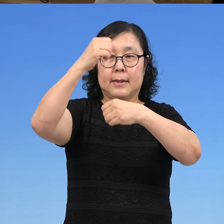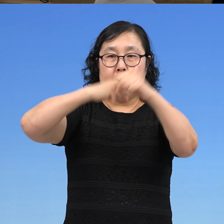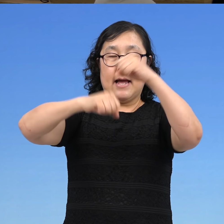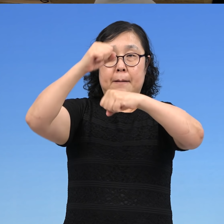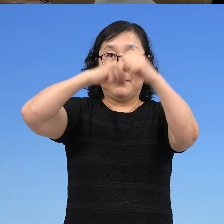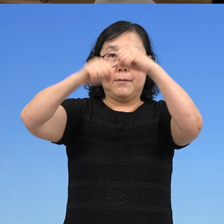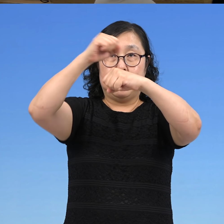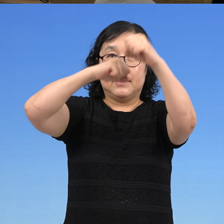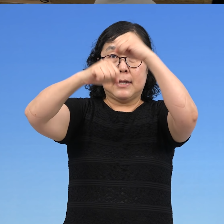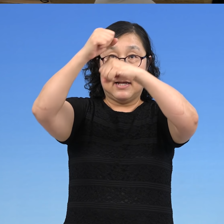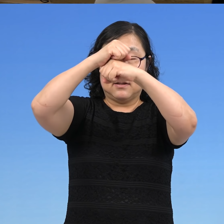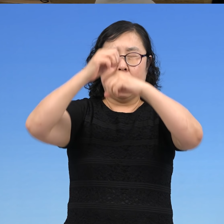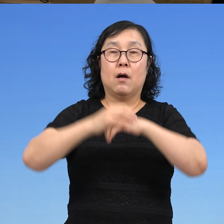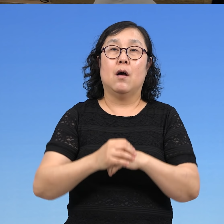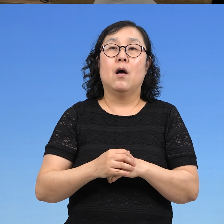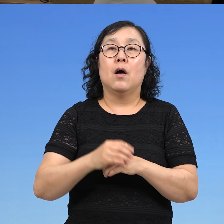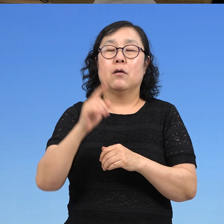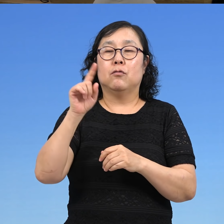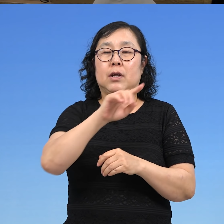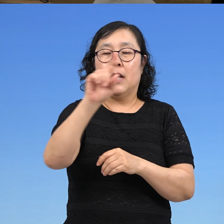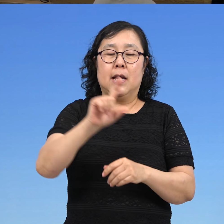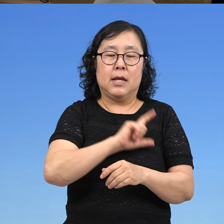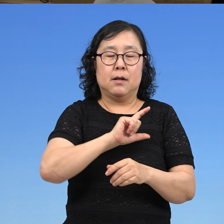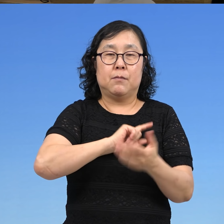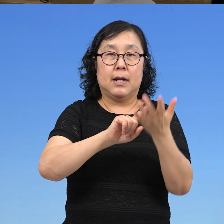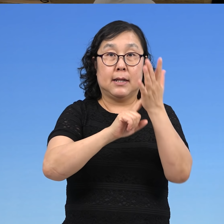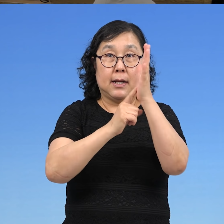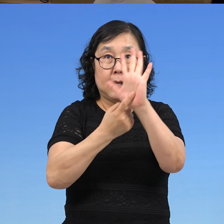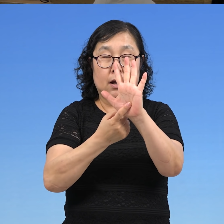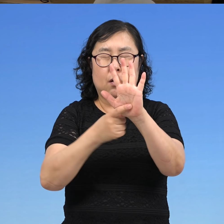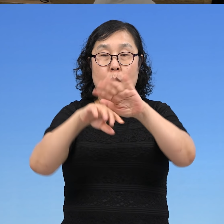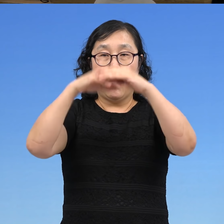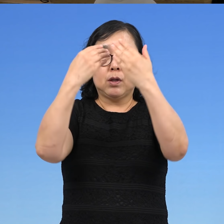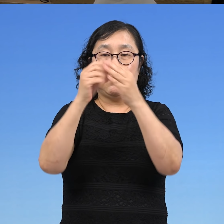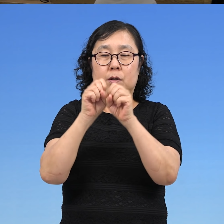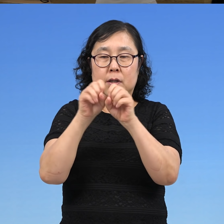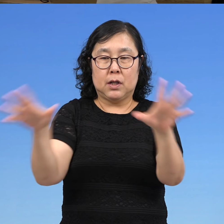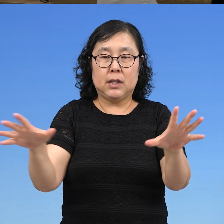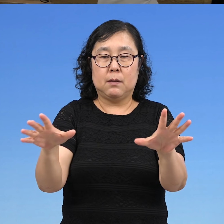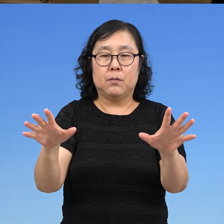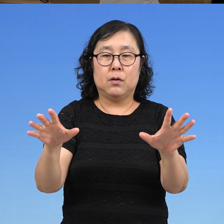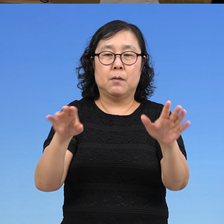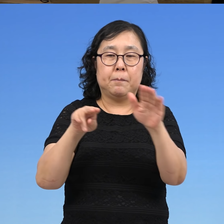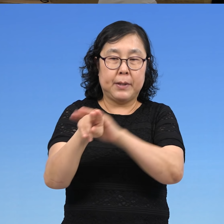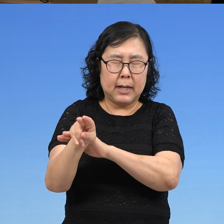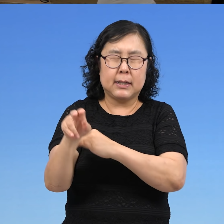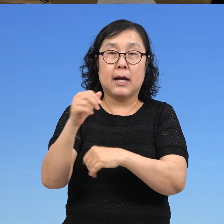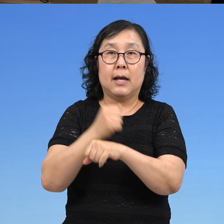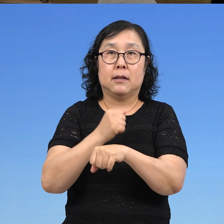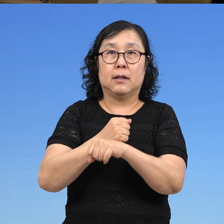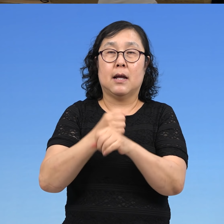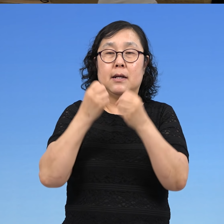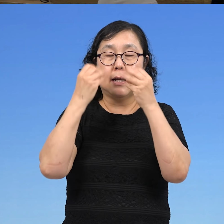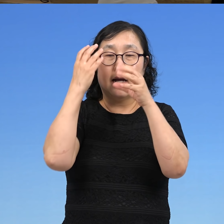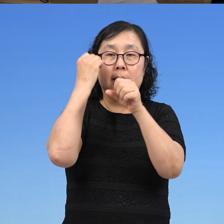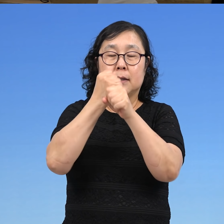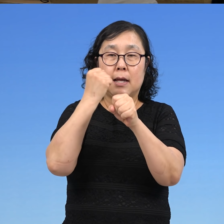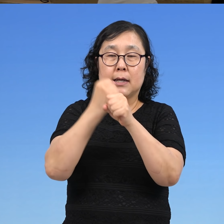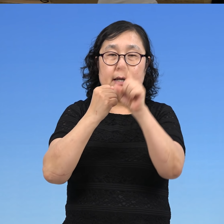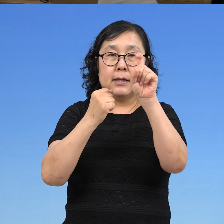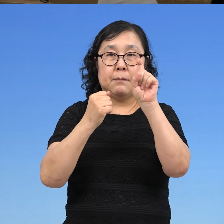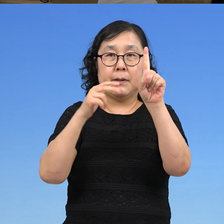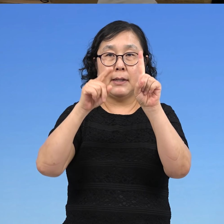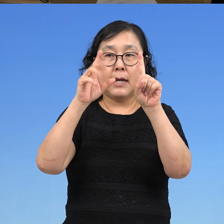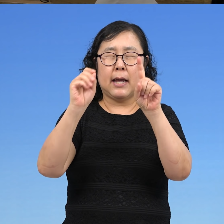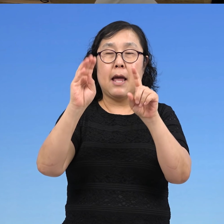탑 꼭대기를 하늘에 닿게 하여 우리 이름을 내고 온 지면에 흩어짐 울면 하자 였더니 그러니까 이 창세기 11장에